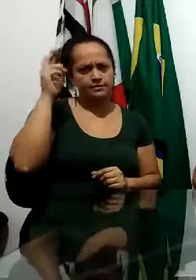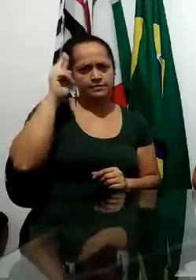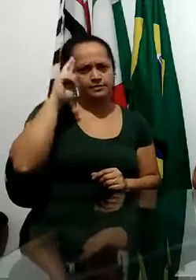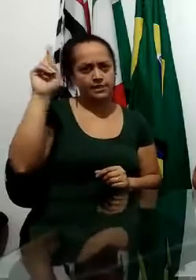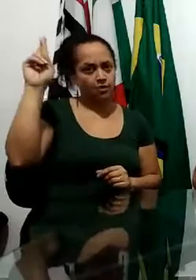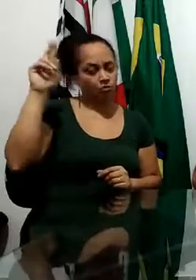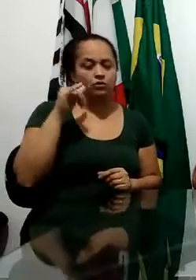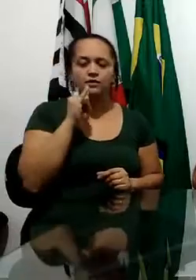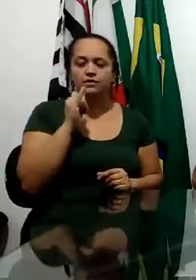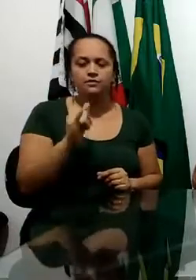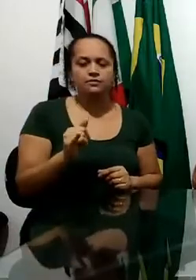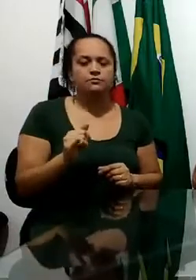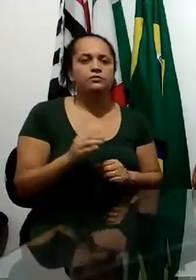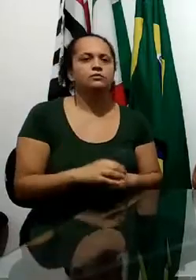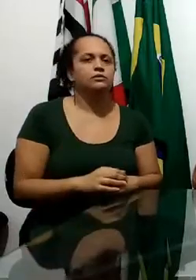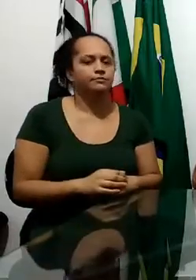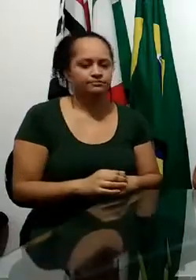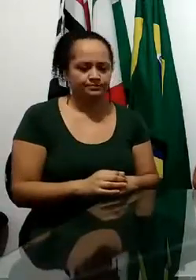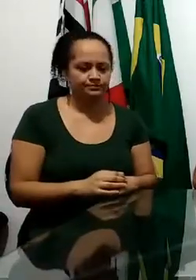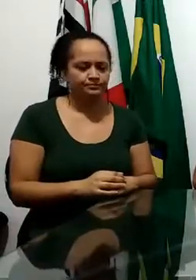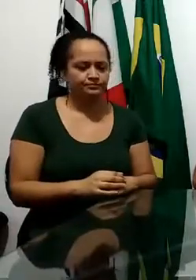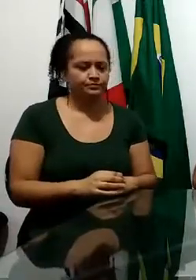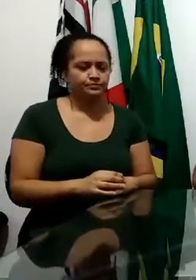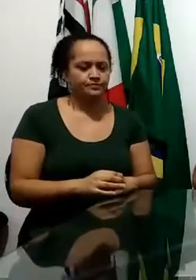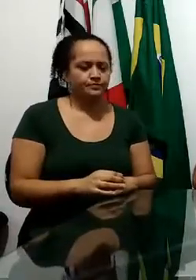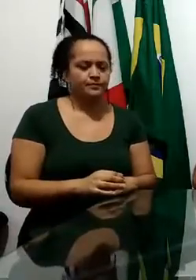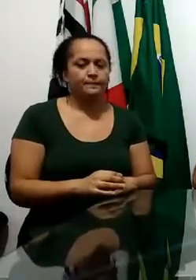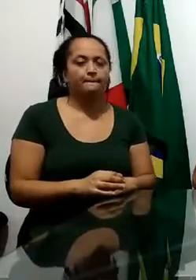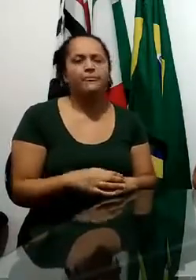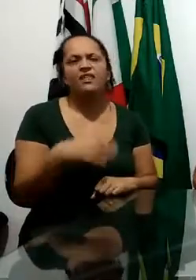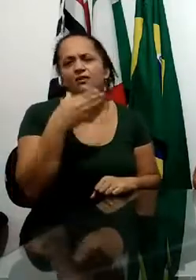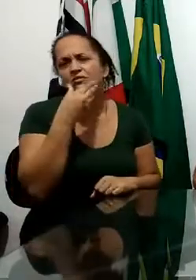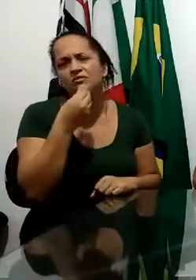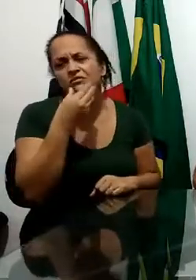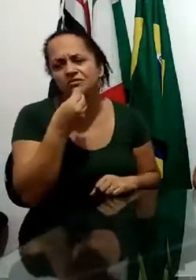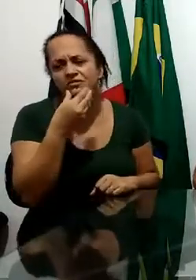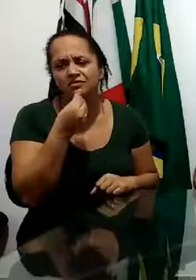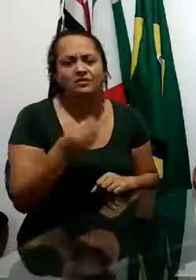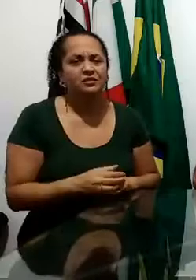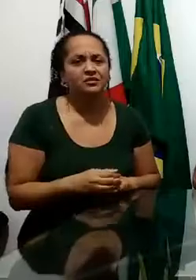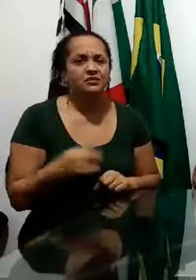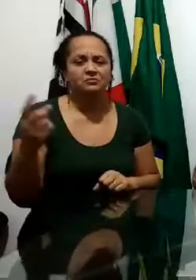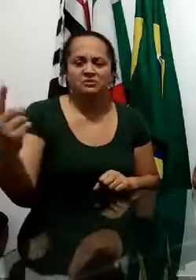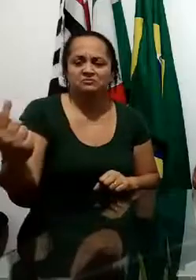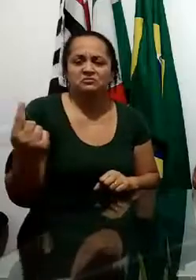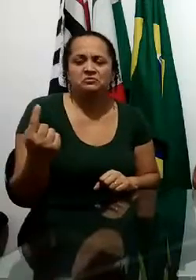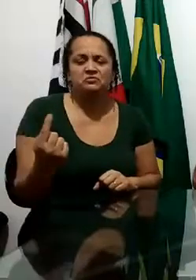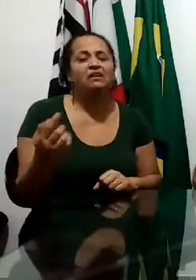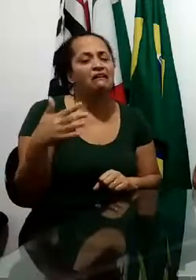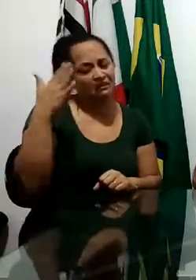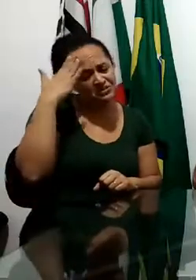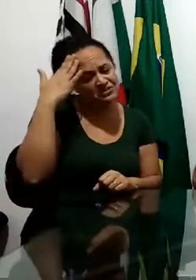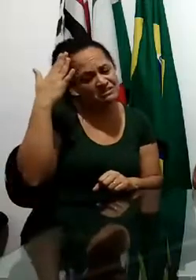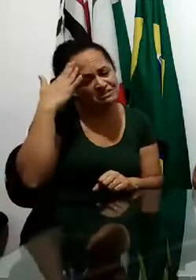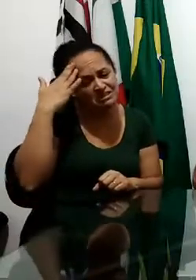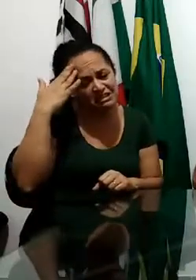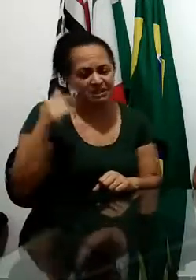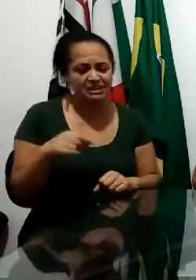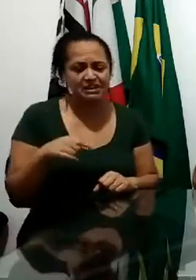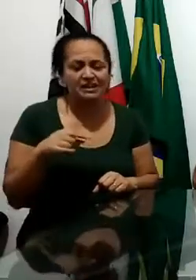o infiel, né? Ele chegou para o Senhor e diz, olha, eu sei que o Senhor é um homem severo, e